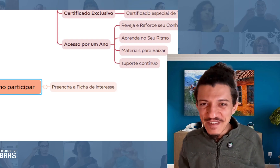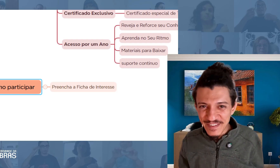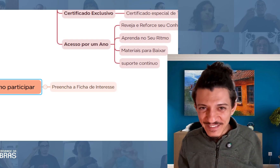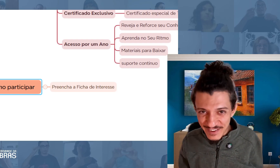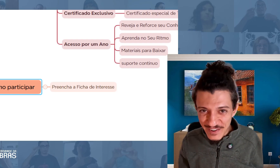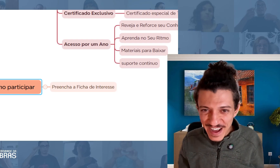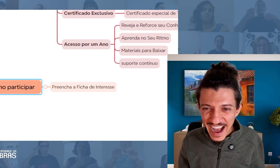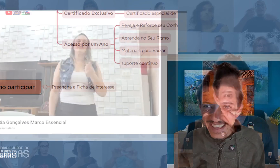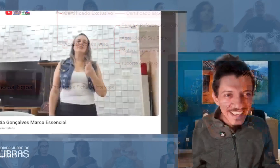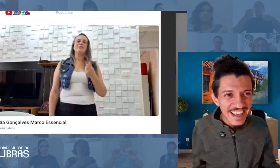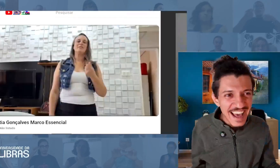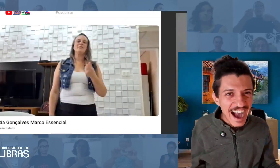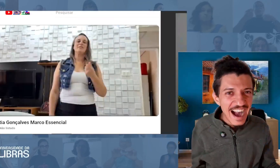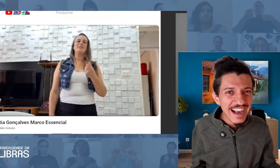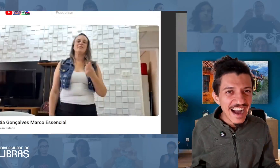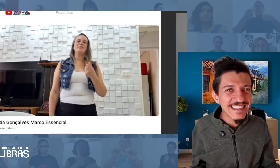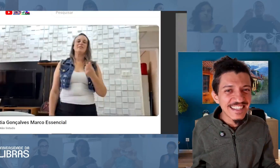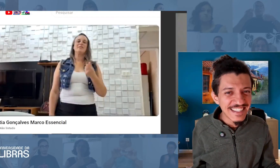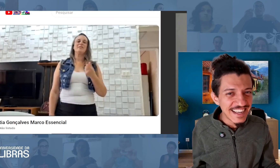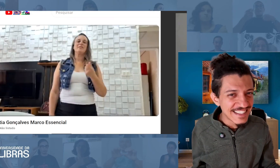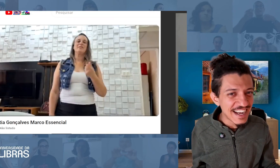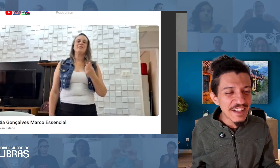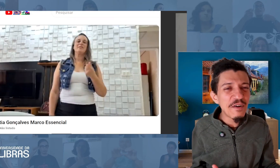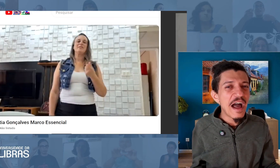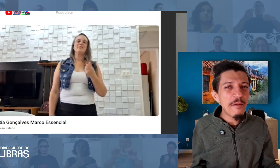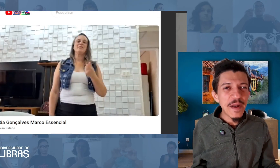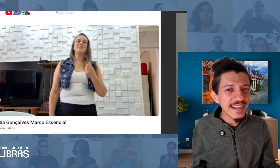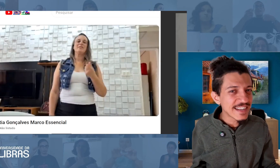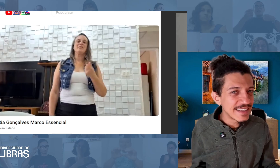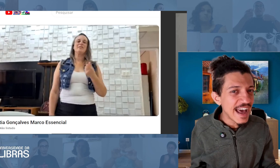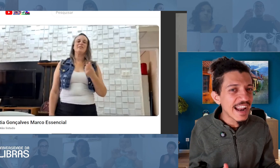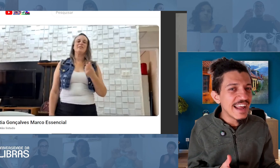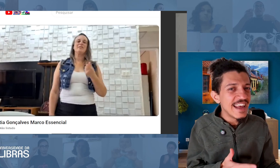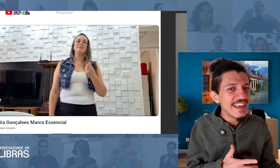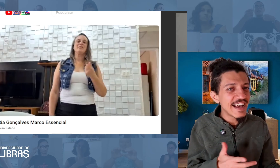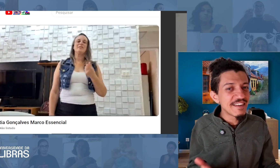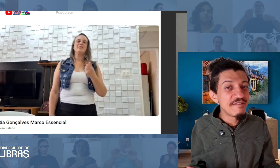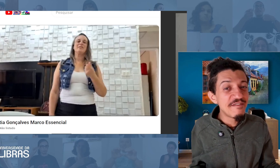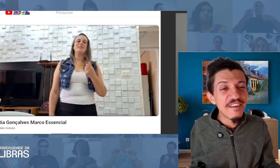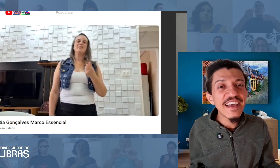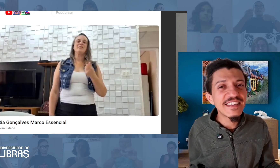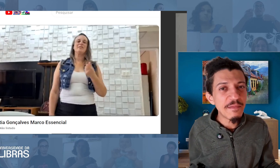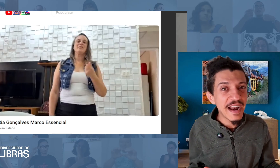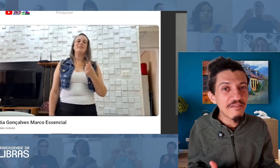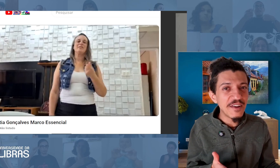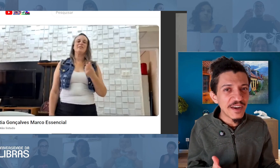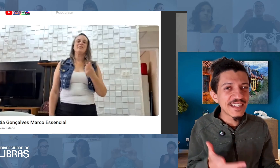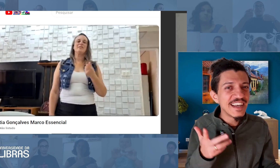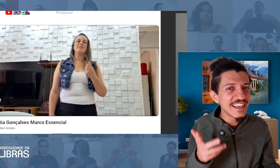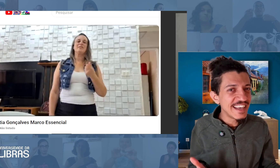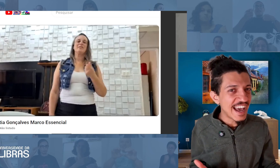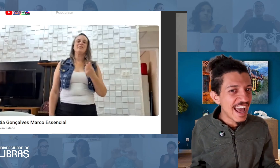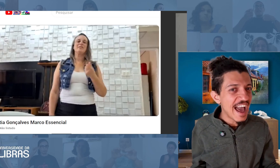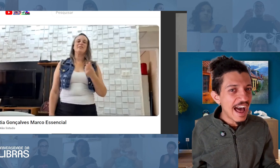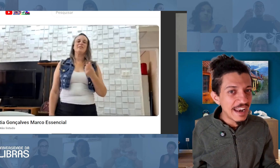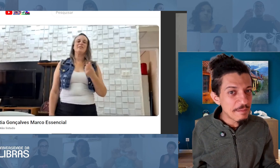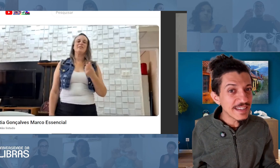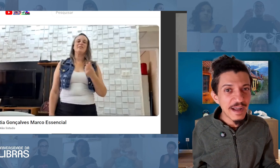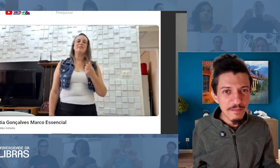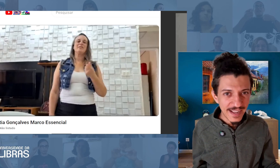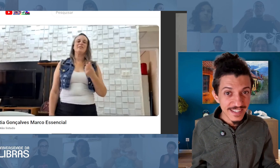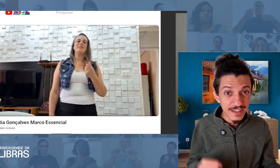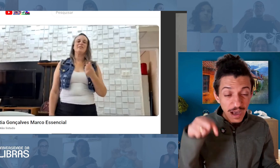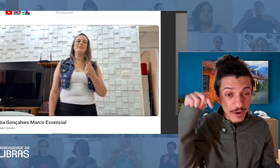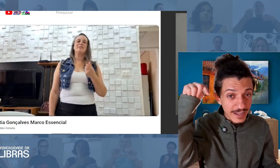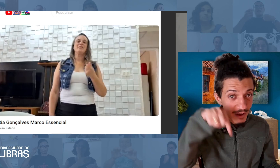você viu aqui a Kátia sinalizando a prática dela e essa vivência maravilhosa que é a Libras